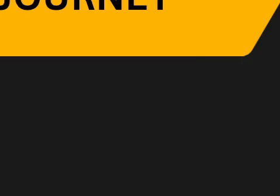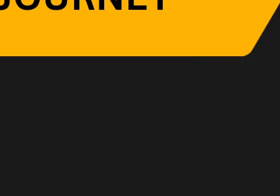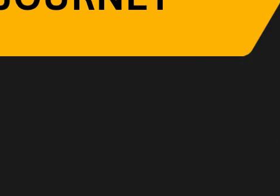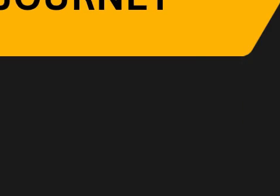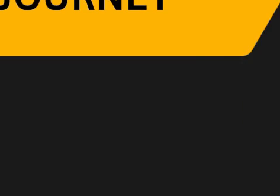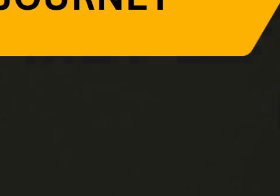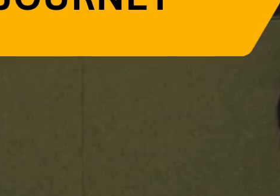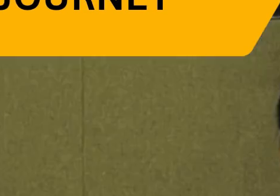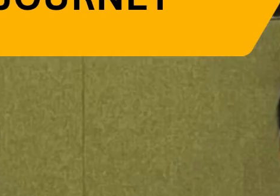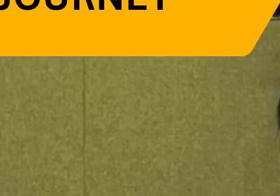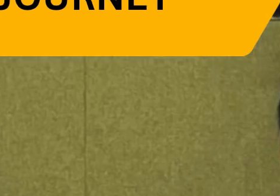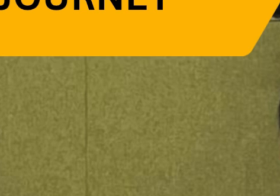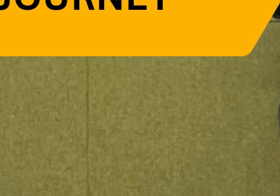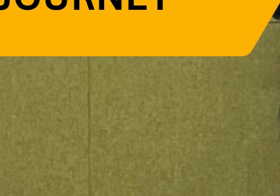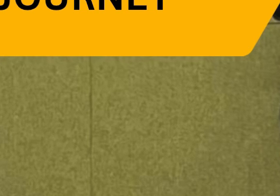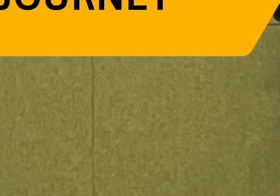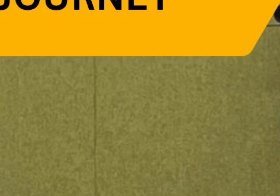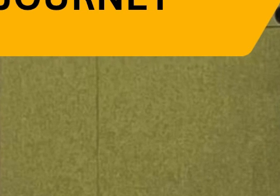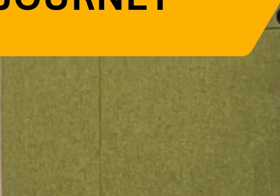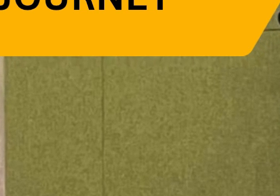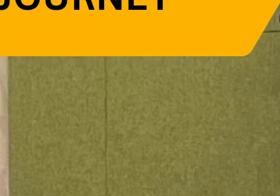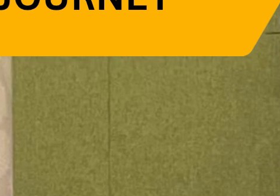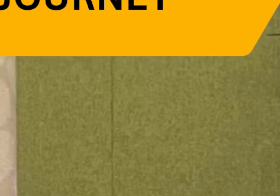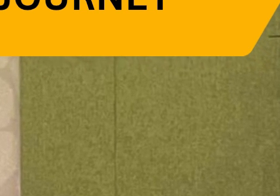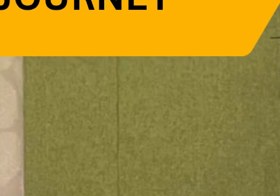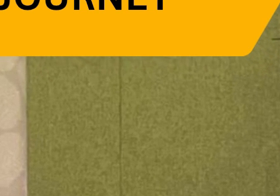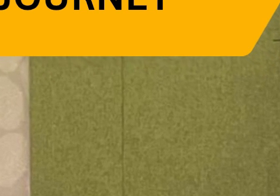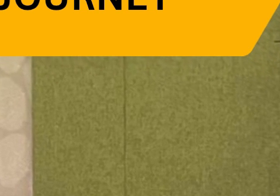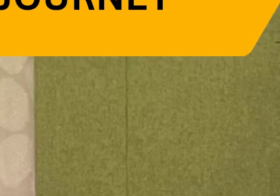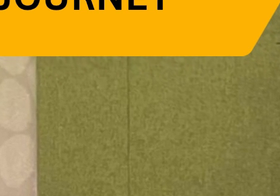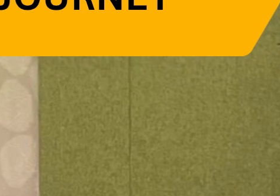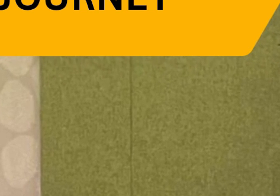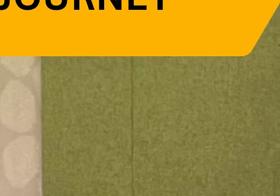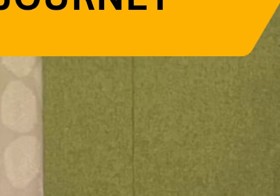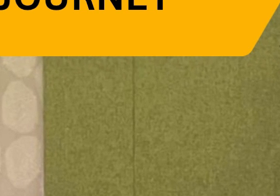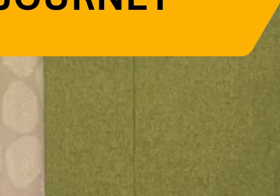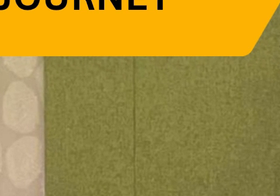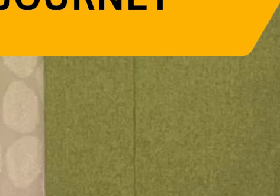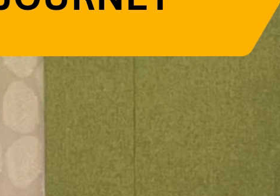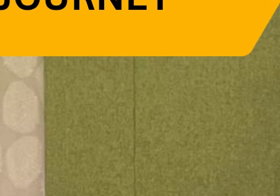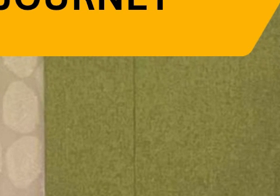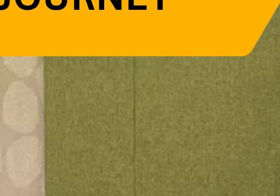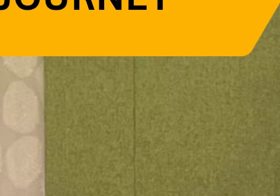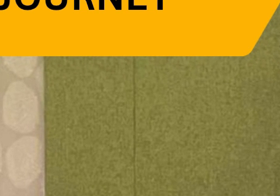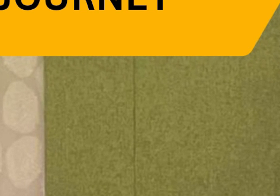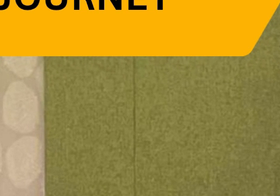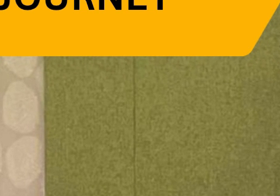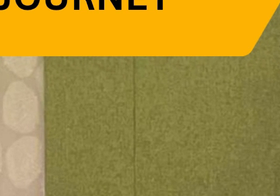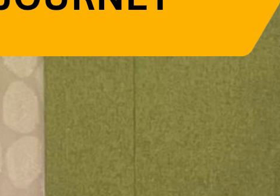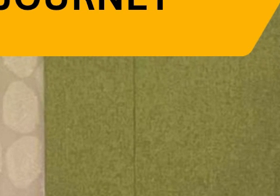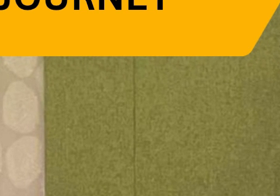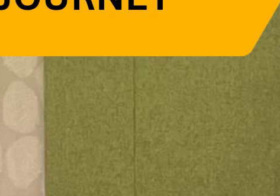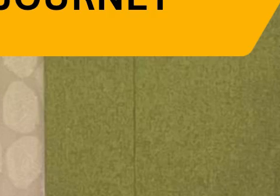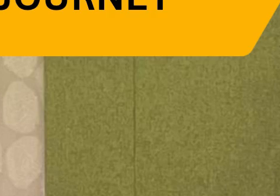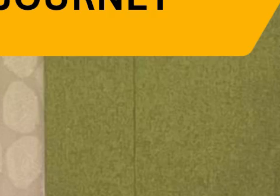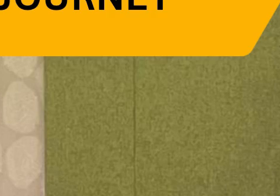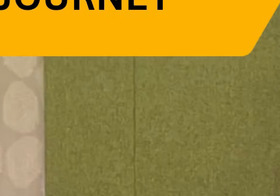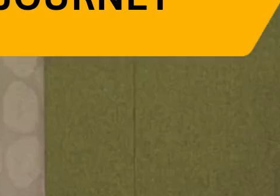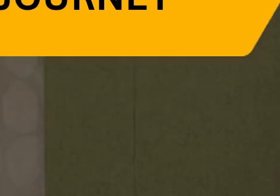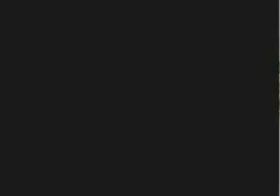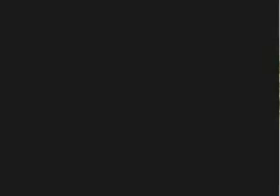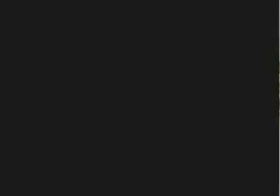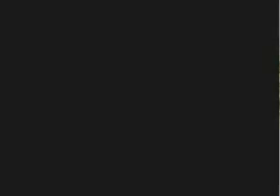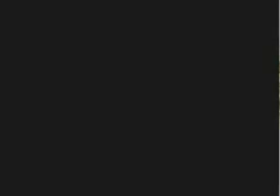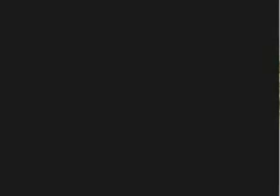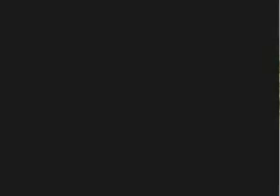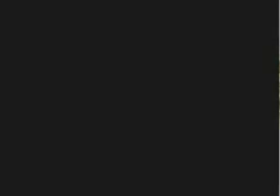मुझे मेरे रोंगटे खड़े हो गए थे जब मुझे मेडल मिल रहा था, और मैं आगे भी प्रयास करती रहूंगी। मैं और मुझे और कॉन्फिडेंट मैं फील करने लगी हूँ,